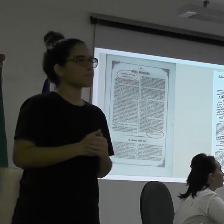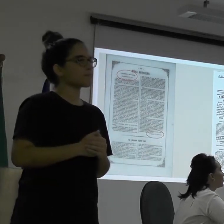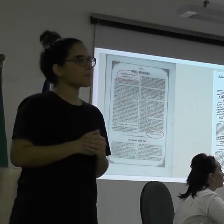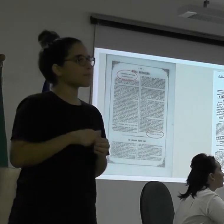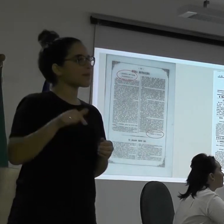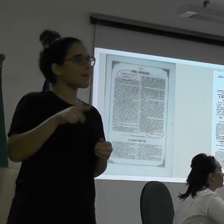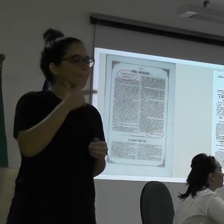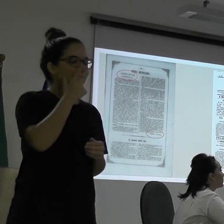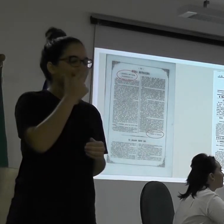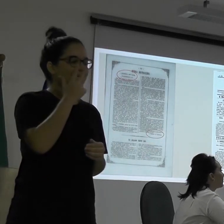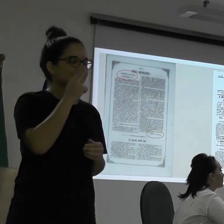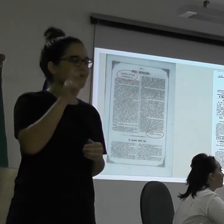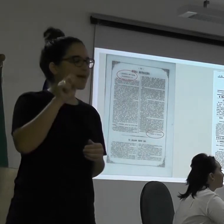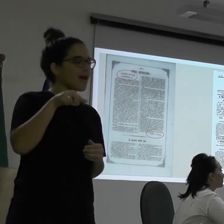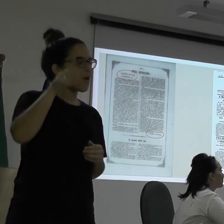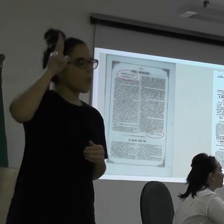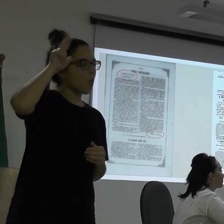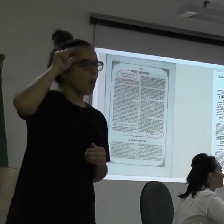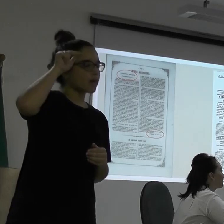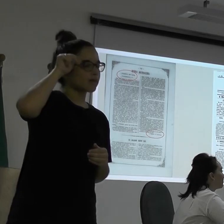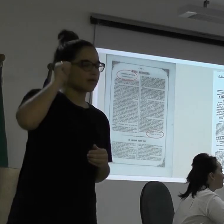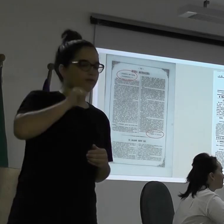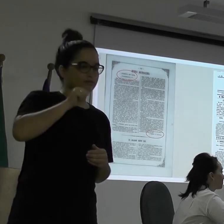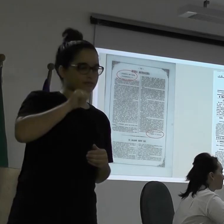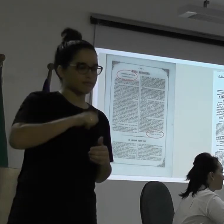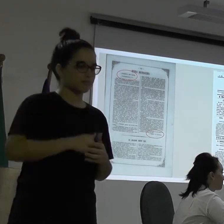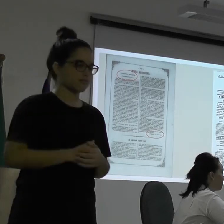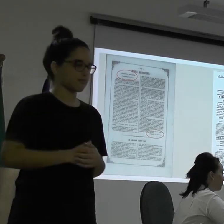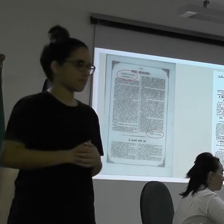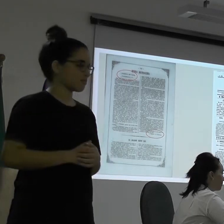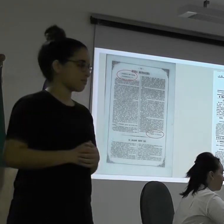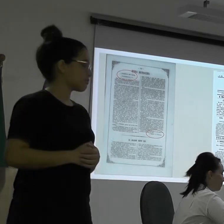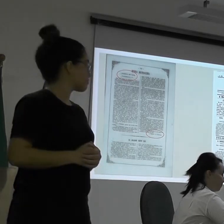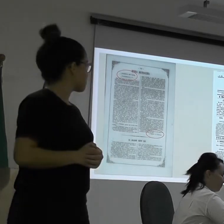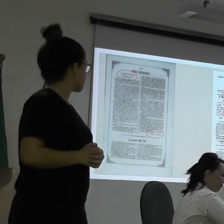o Guarani feminino, essa obra.